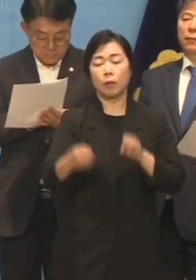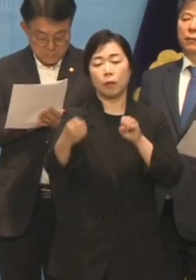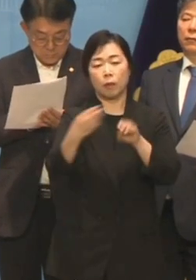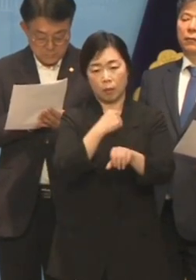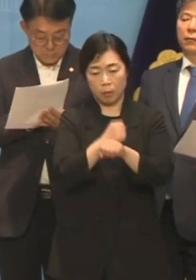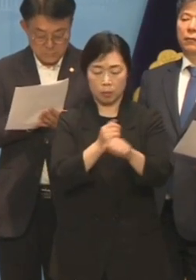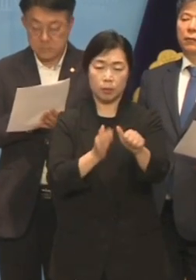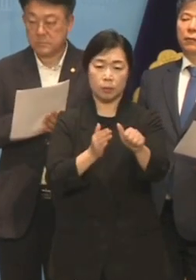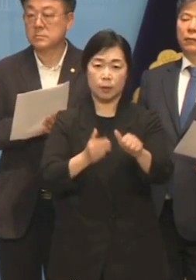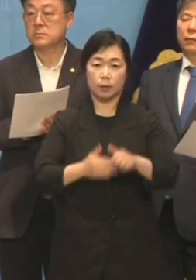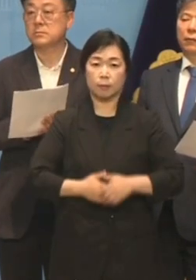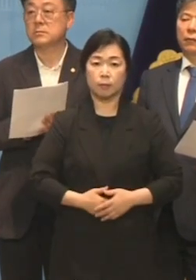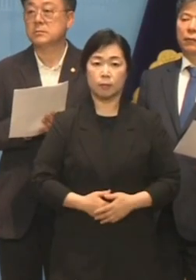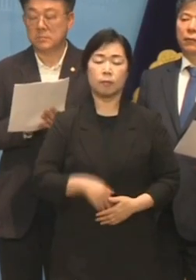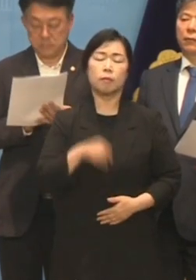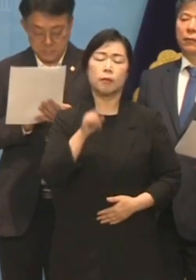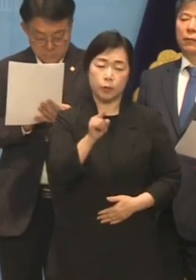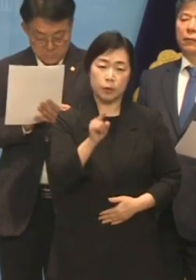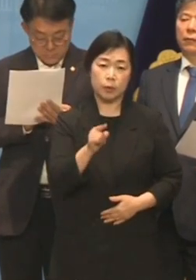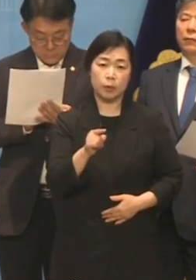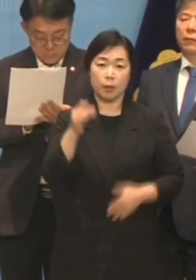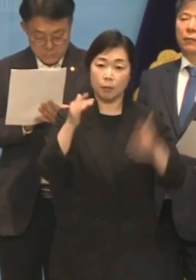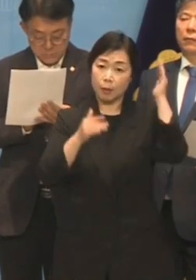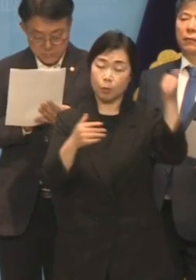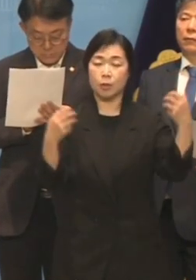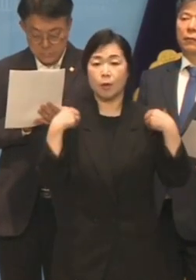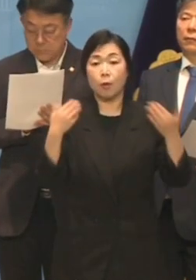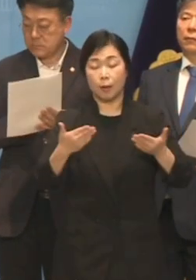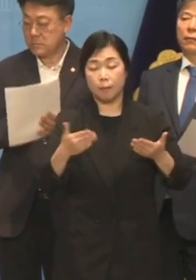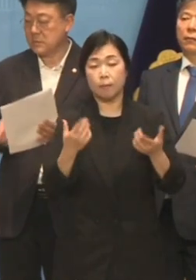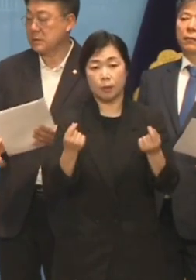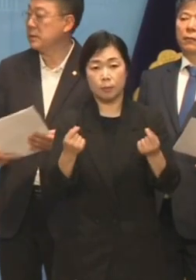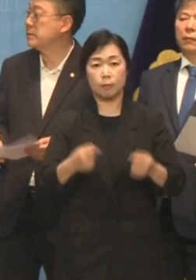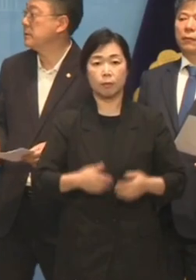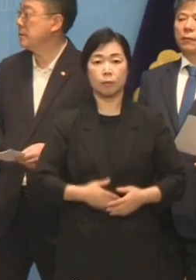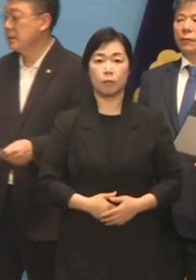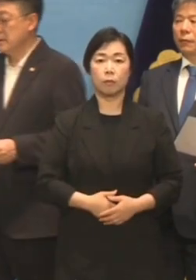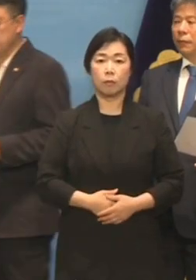답을 해야 됩니다. 이것이 대통령의 역할이자 사명입니다.